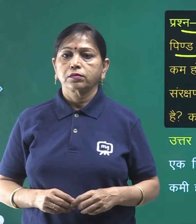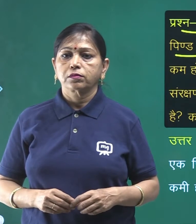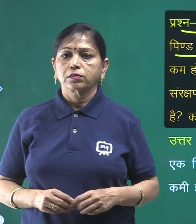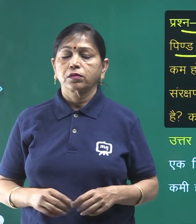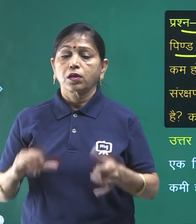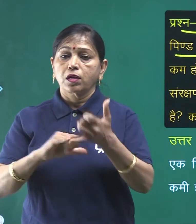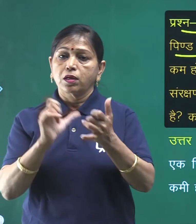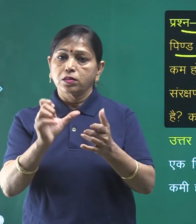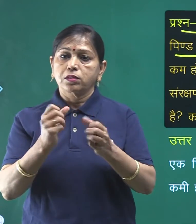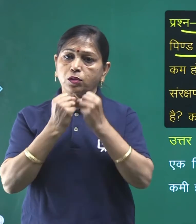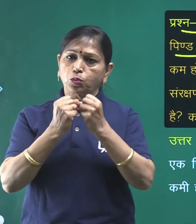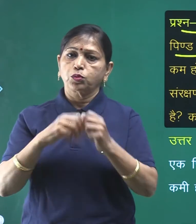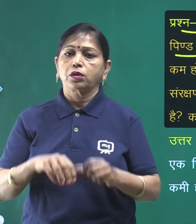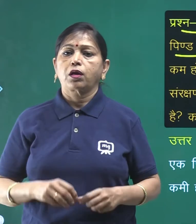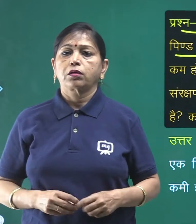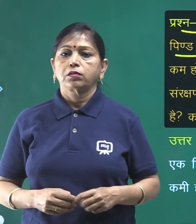स्थितिज ऊर्जा